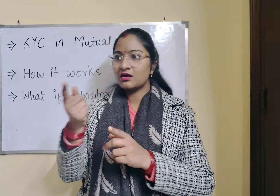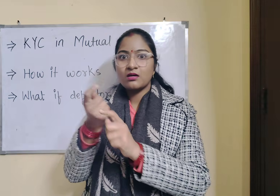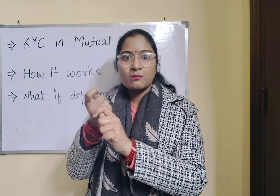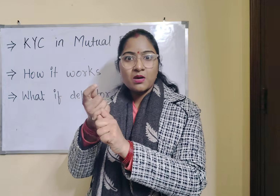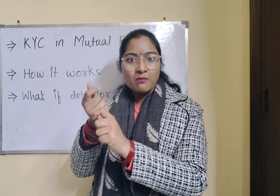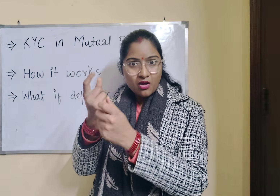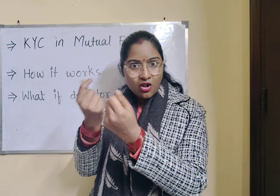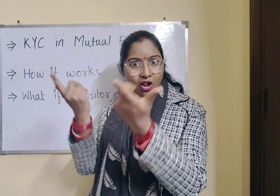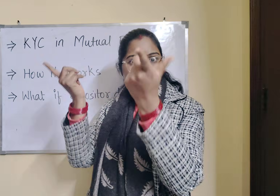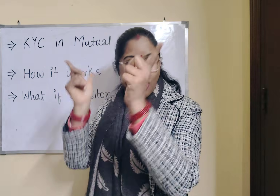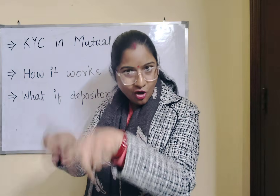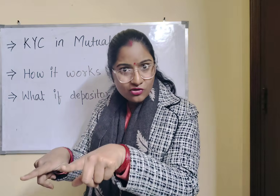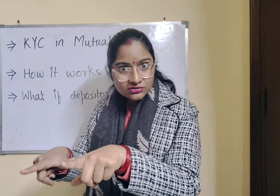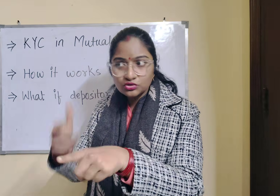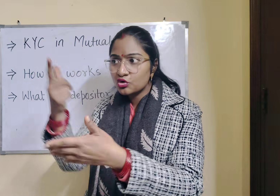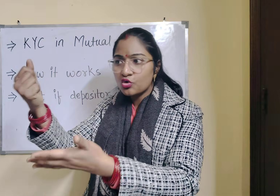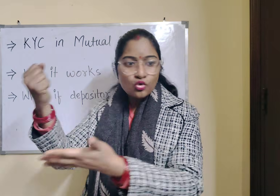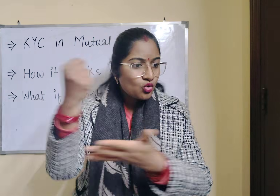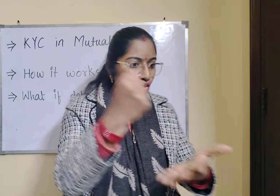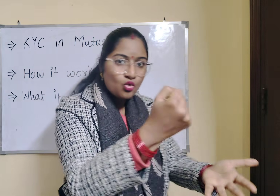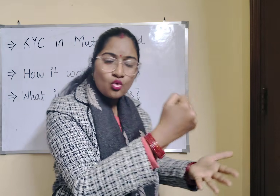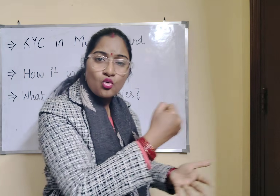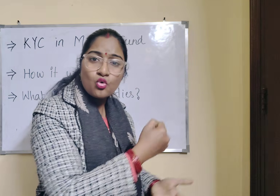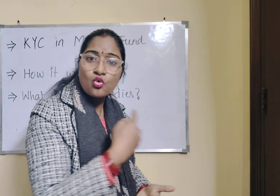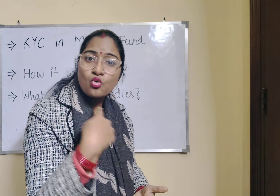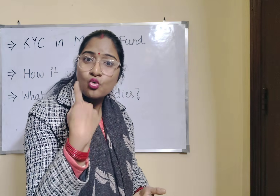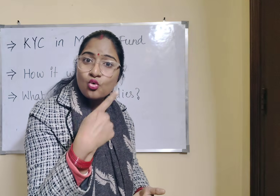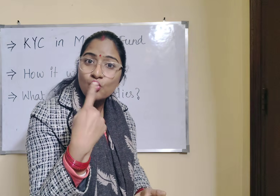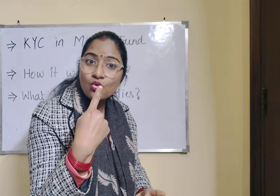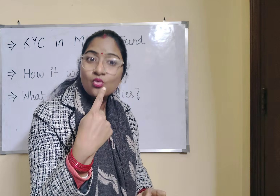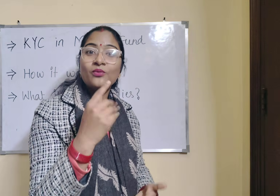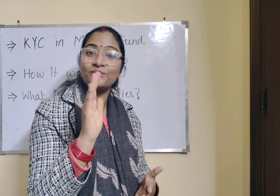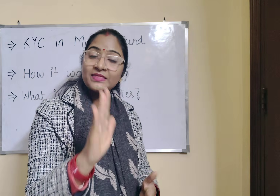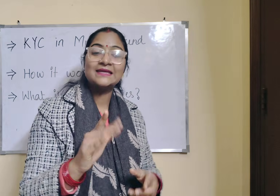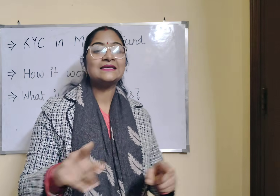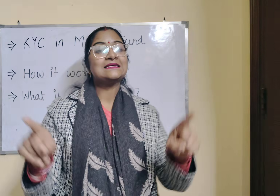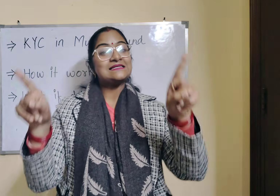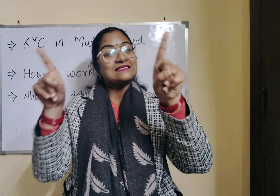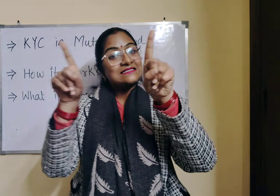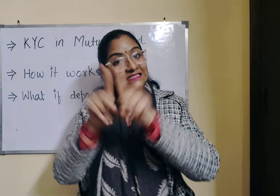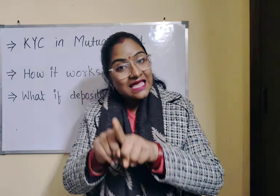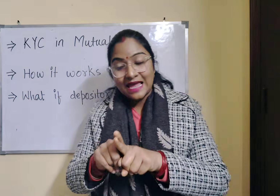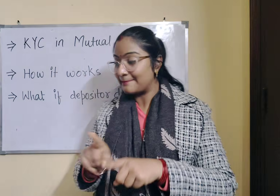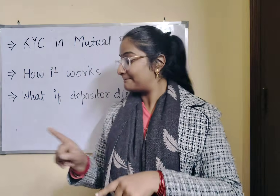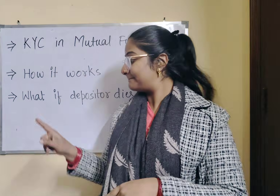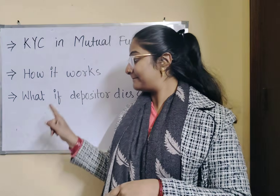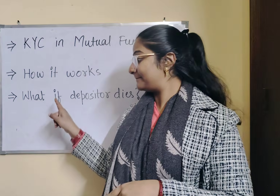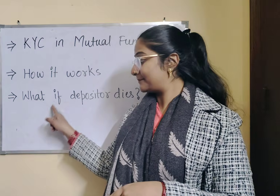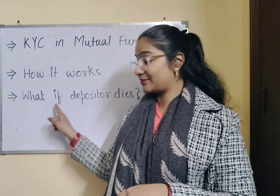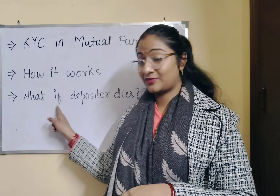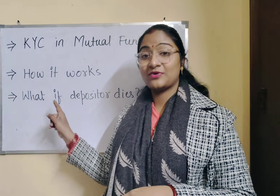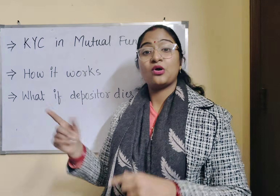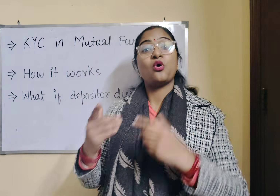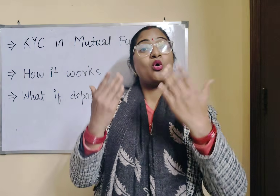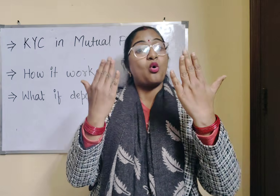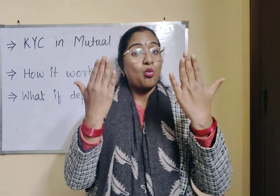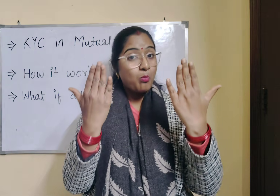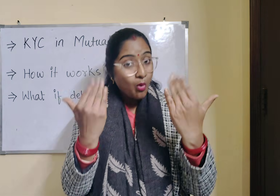कर रहे हैं वो इस दुनिया में नहीं रहे या उनकी डेथ हो गई, तो वो पैसा कहाँ जाएगा। तो सेम ये चीज़ जो